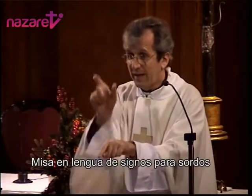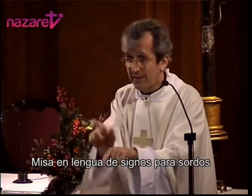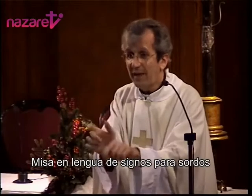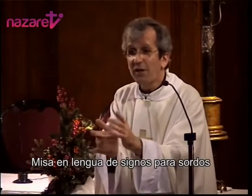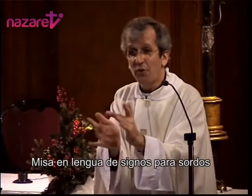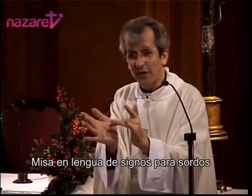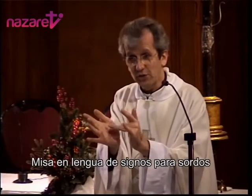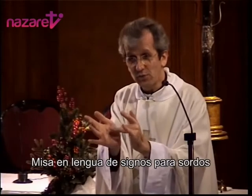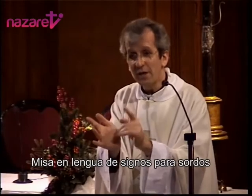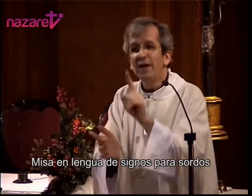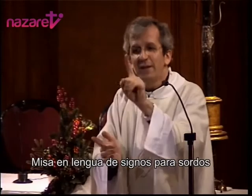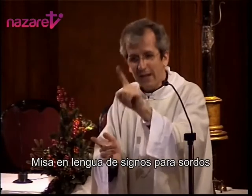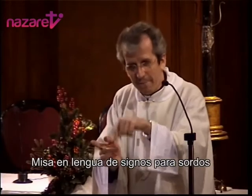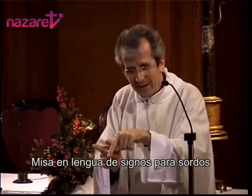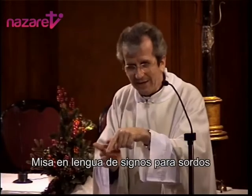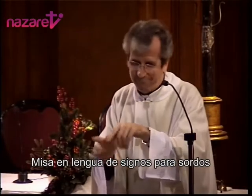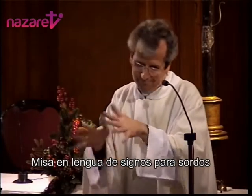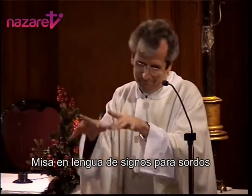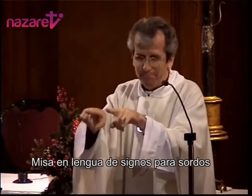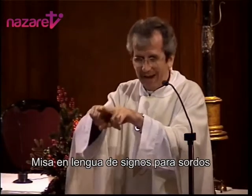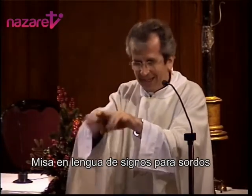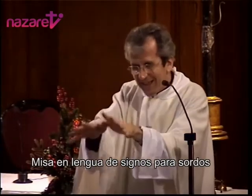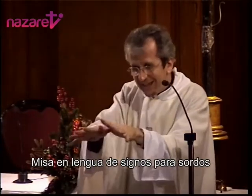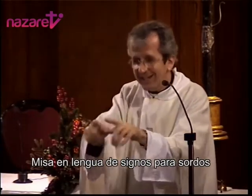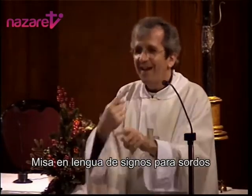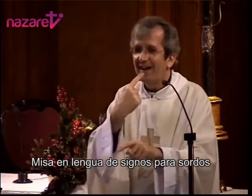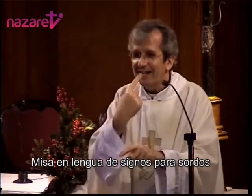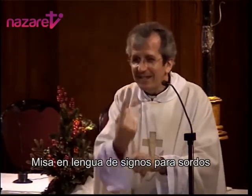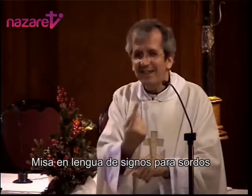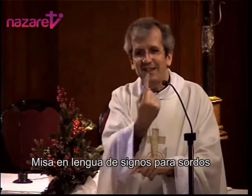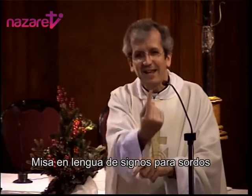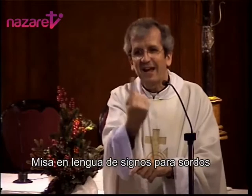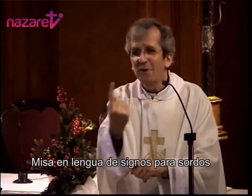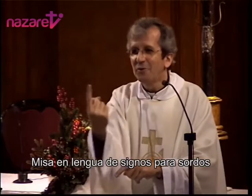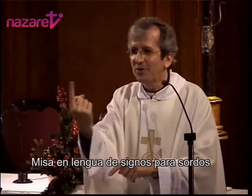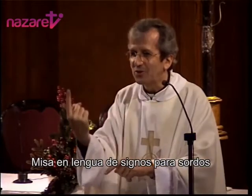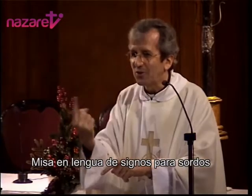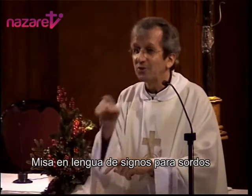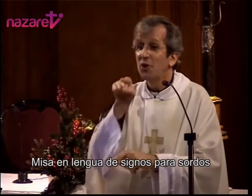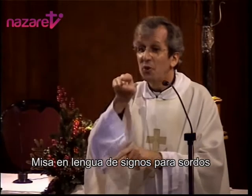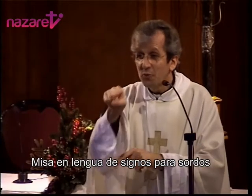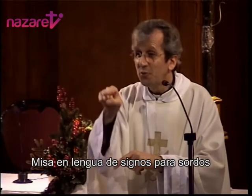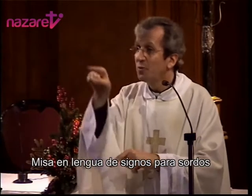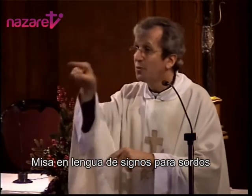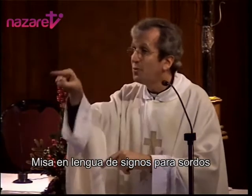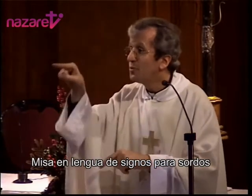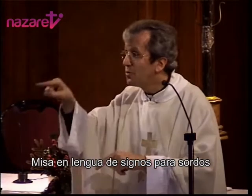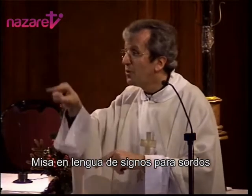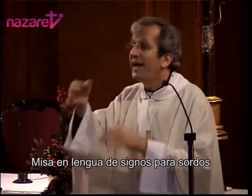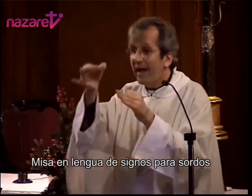delante del Hijo Jesús, también parecidas las dice de cada uno de nosotros. Tú